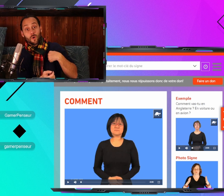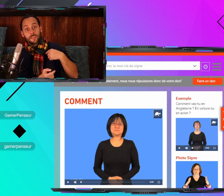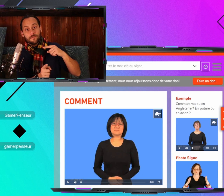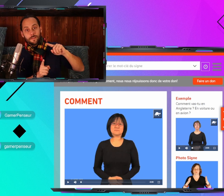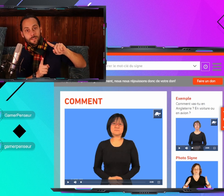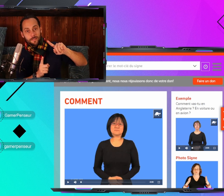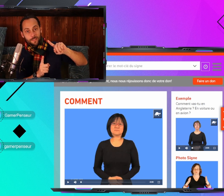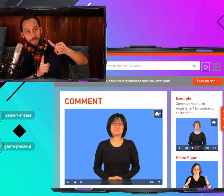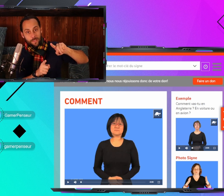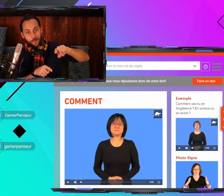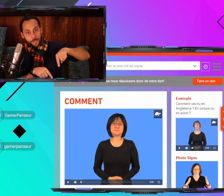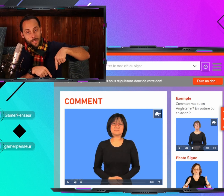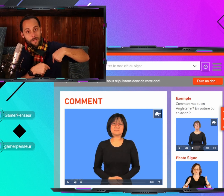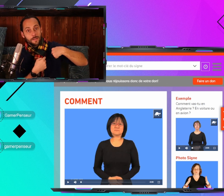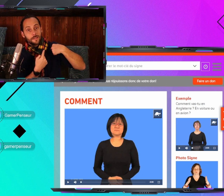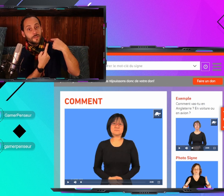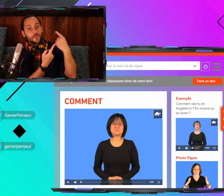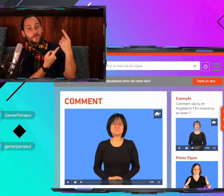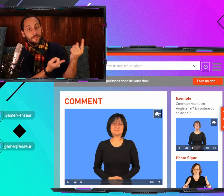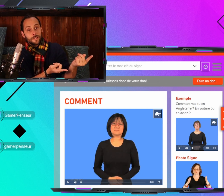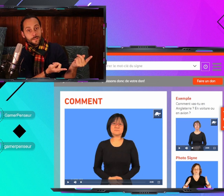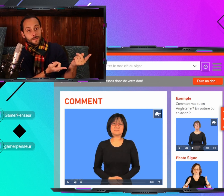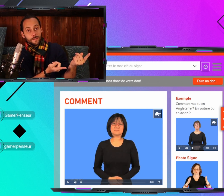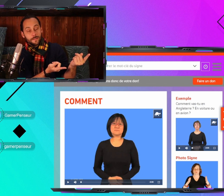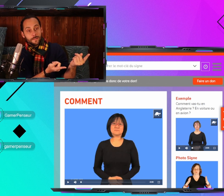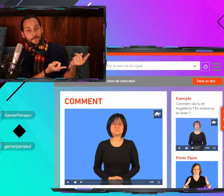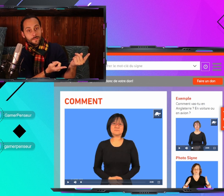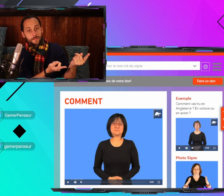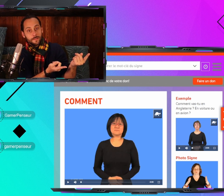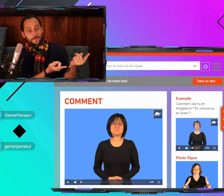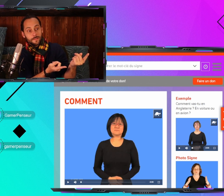C'est moi qui vais si je fais ça comme ça. Je vais.